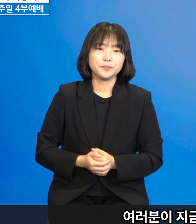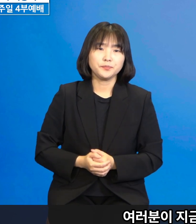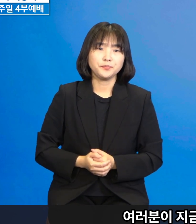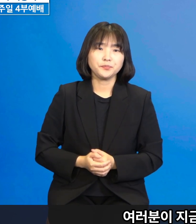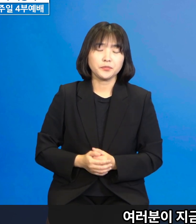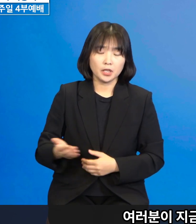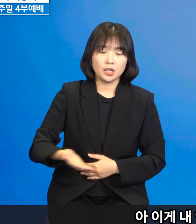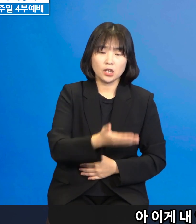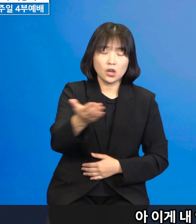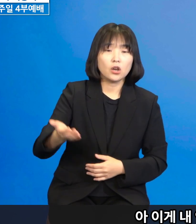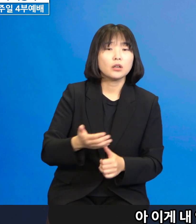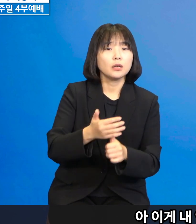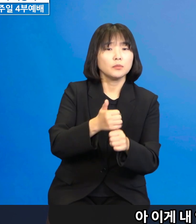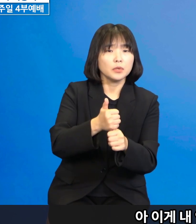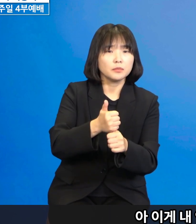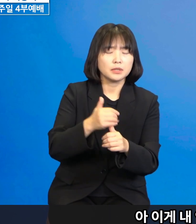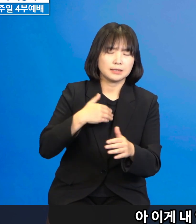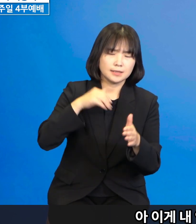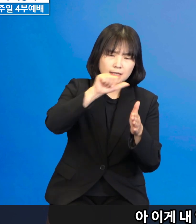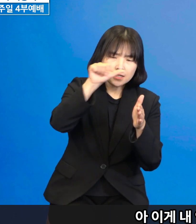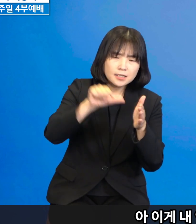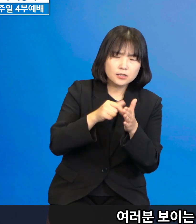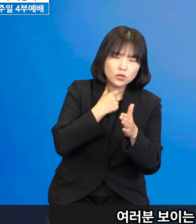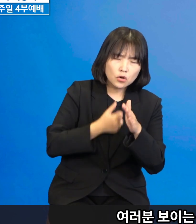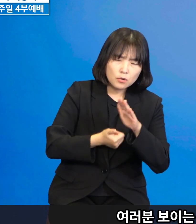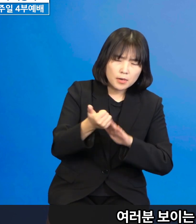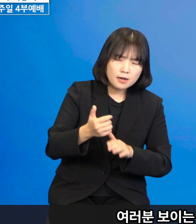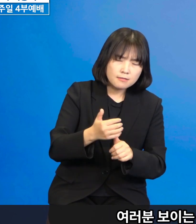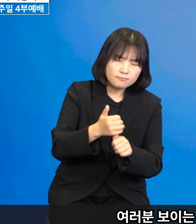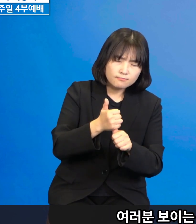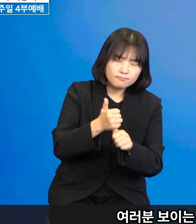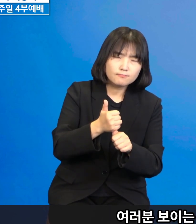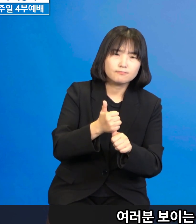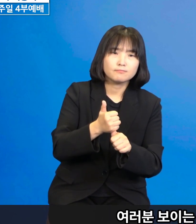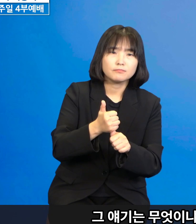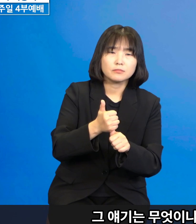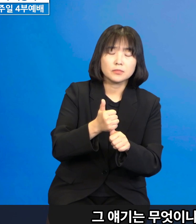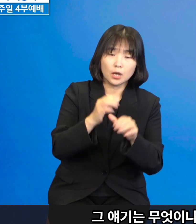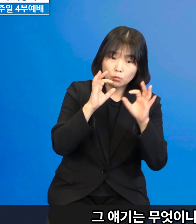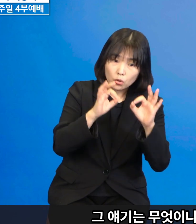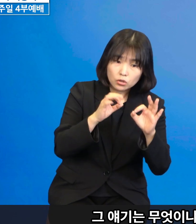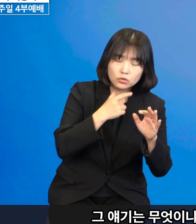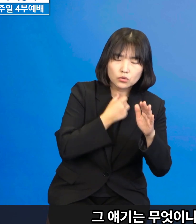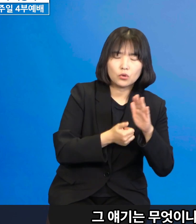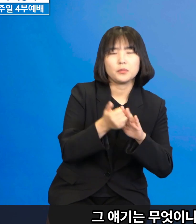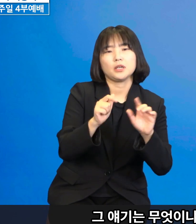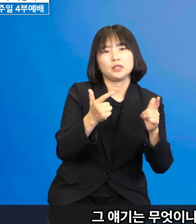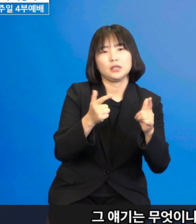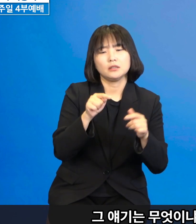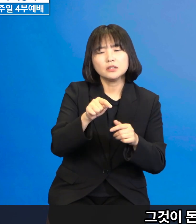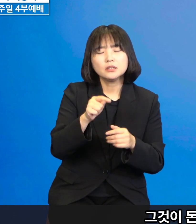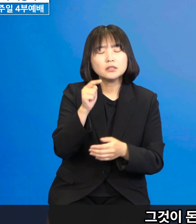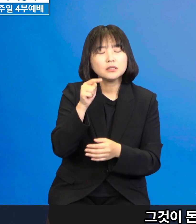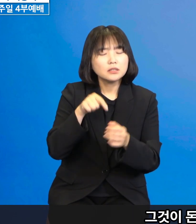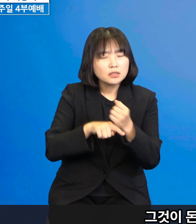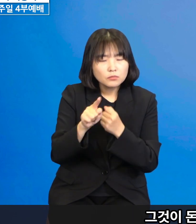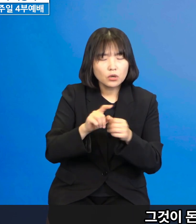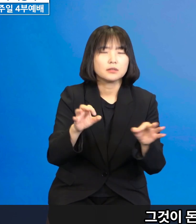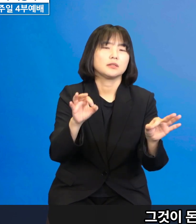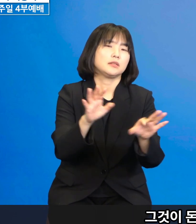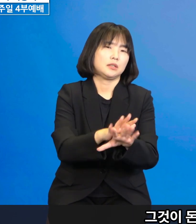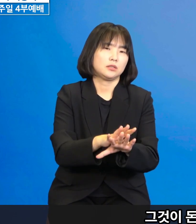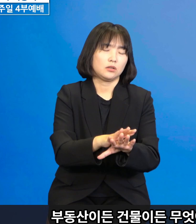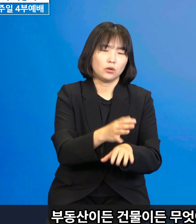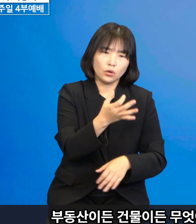지금 붙잡고 있는 어떤 이게 내 인생의 소망이야, 이런 보이는 것은 소망 아니에요. 그 얘기는 무엇이냐면 사라진다는 것입니다. 그것이